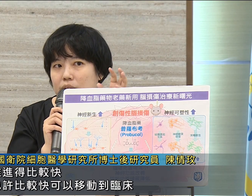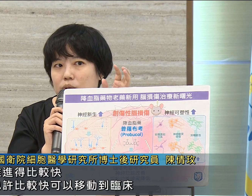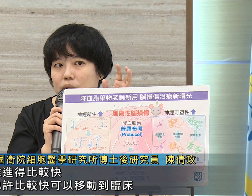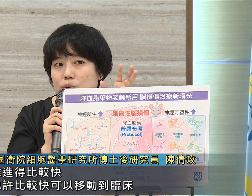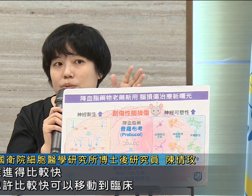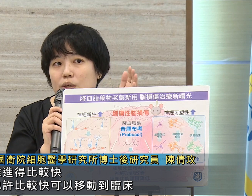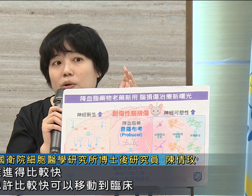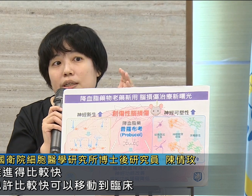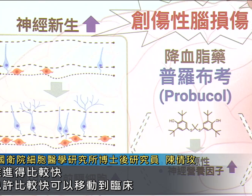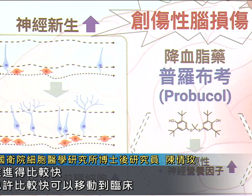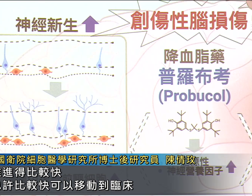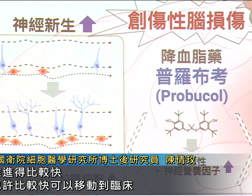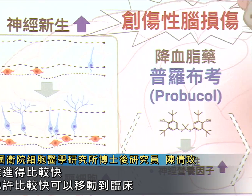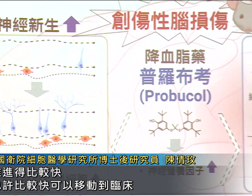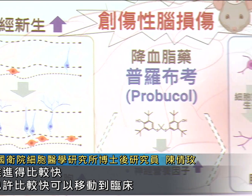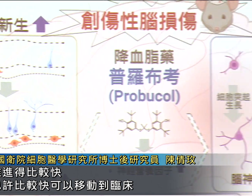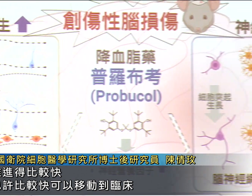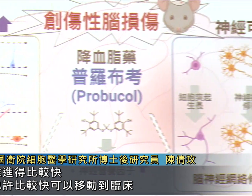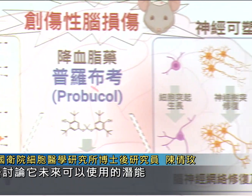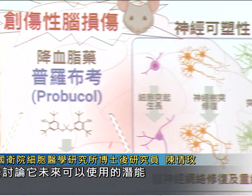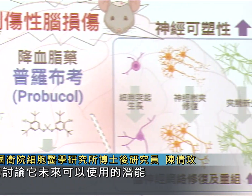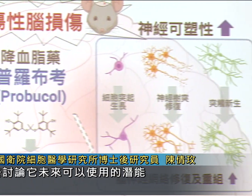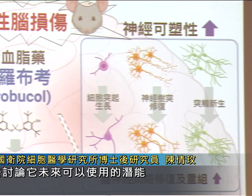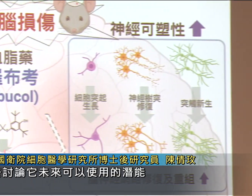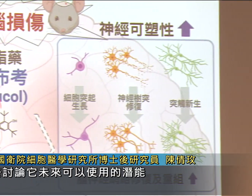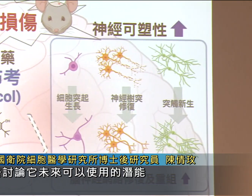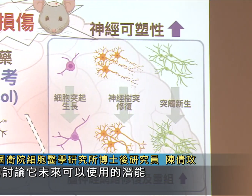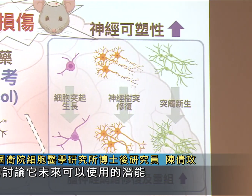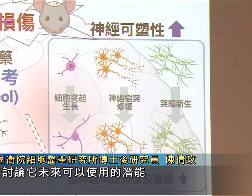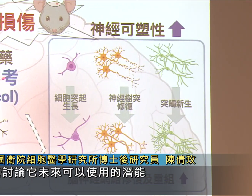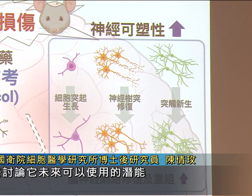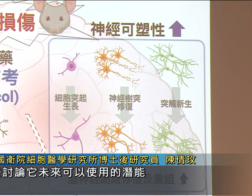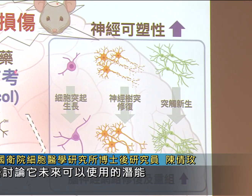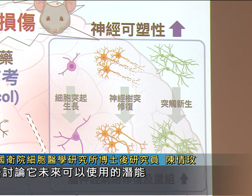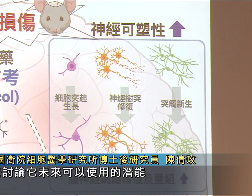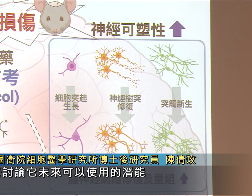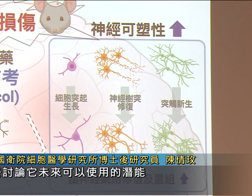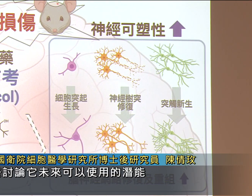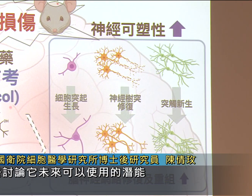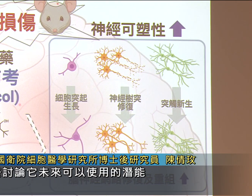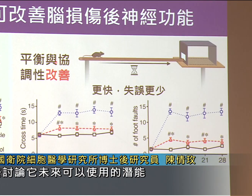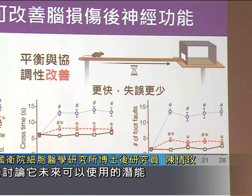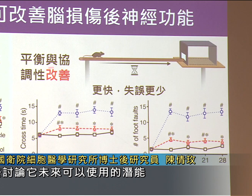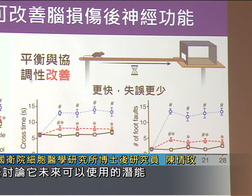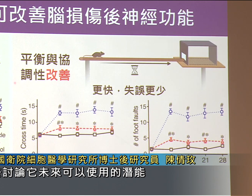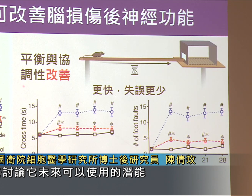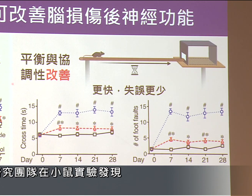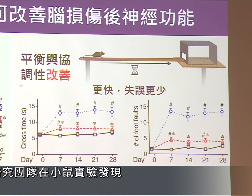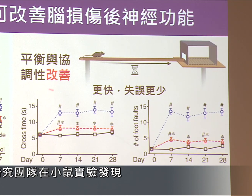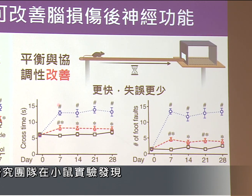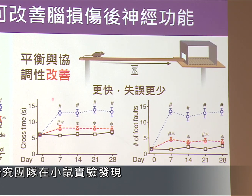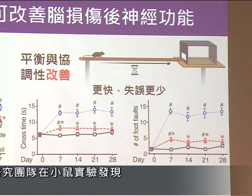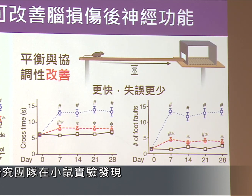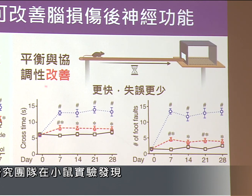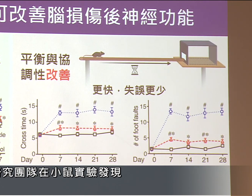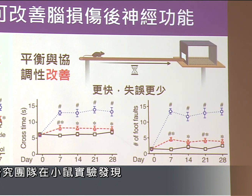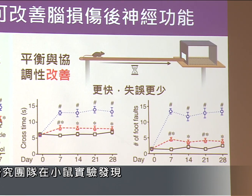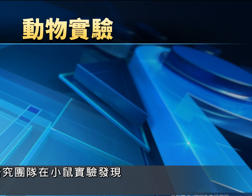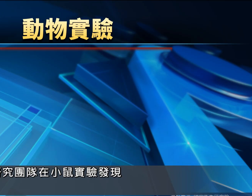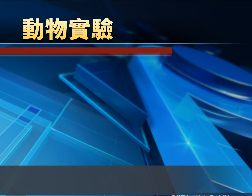也许比较快移动到临床去讨论它未来可以使用的潜能。 研究团队在小鼠实验发现，将降